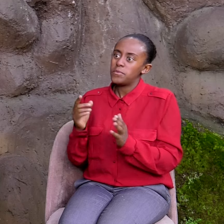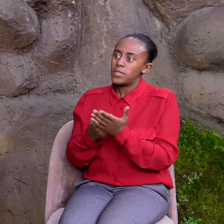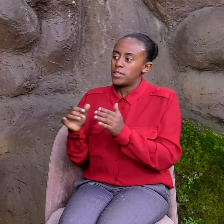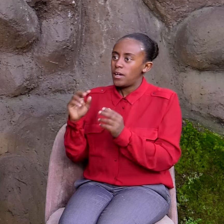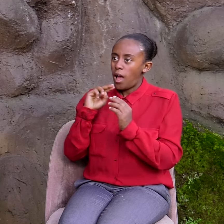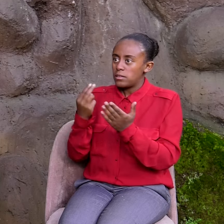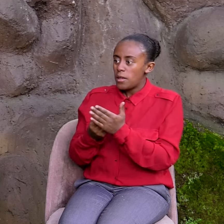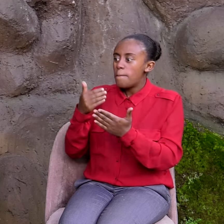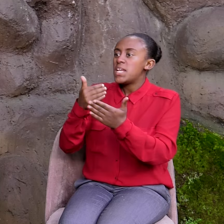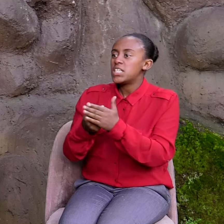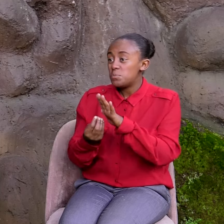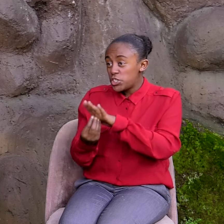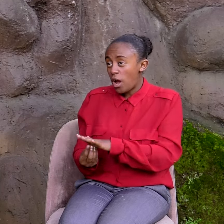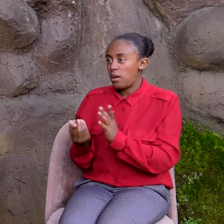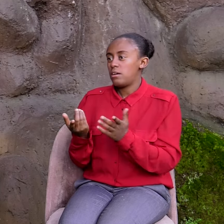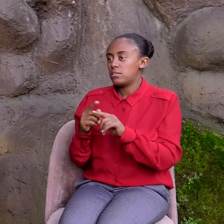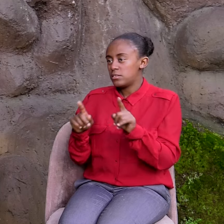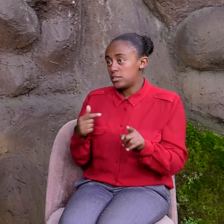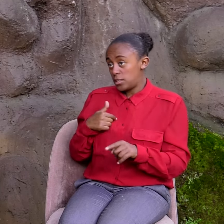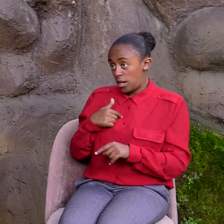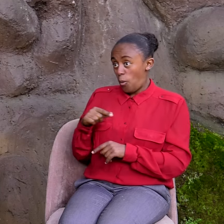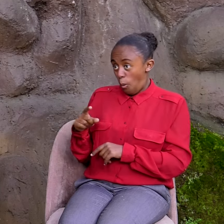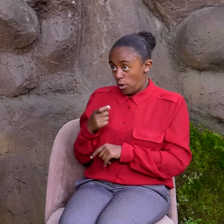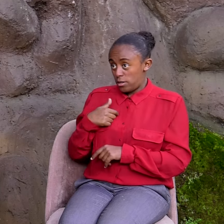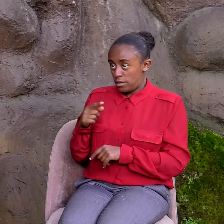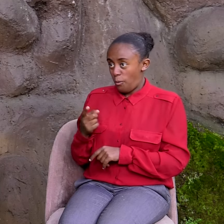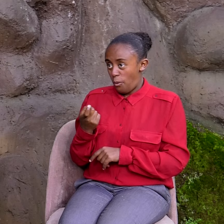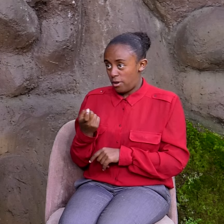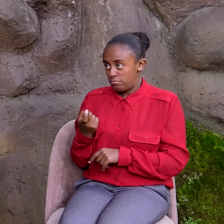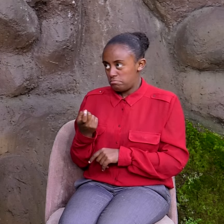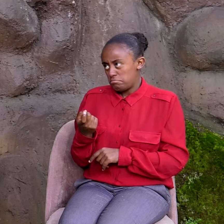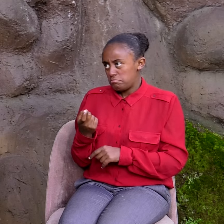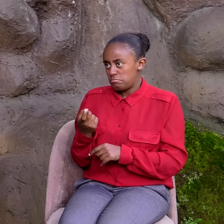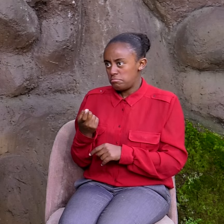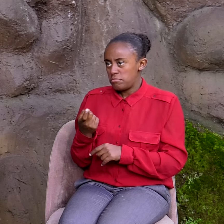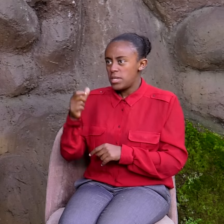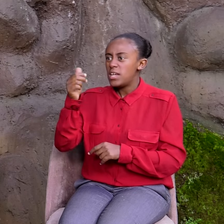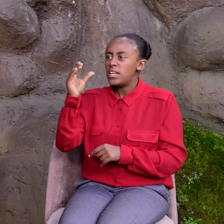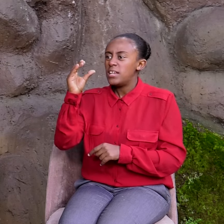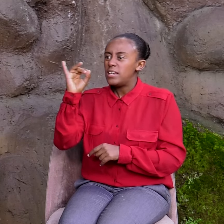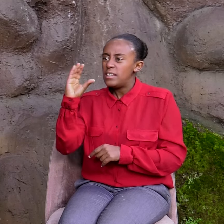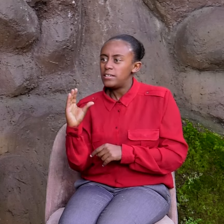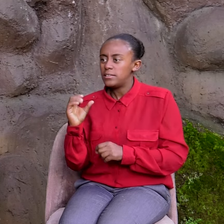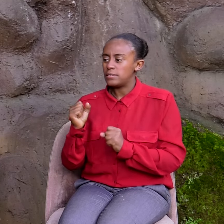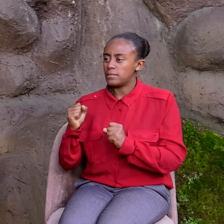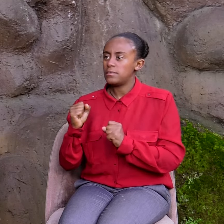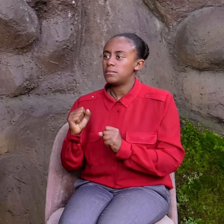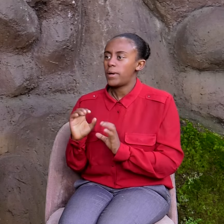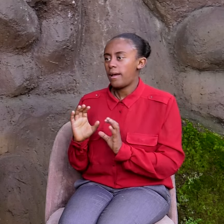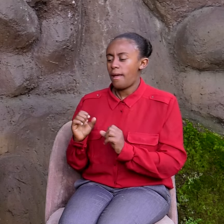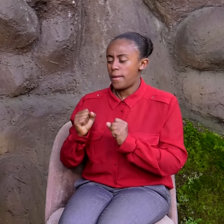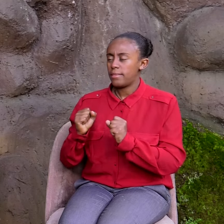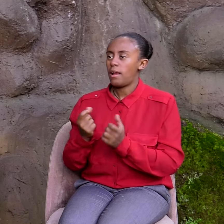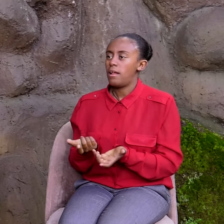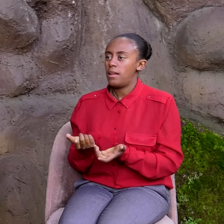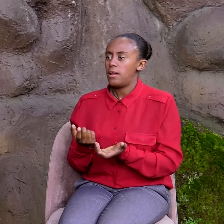ጋዜጠኝነት በሚደርስብህ ጫና ግን እንደ እኔ ከሆነ እንዳውም እልህ ያጋባብኛል፣